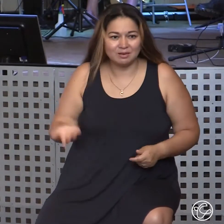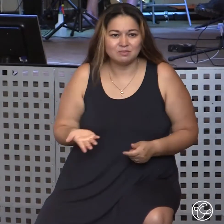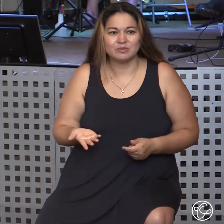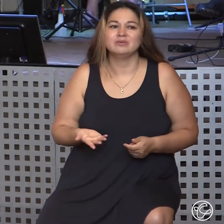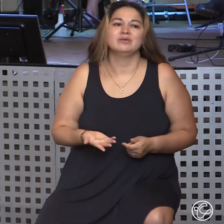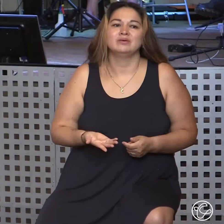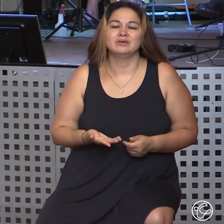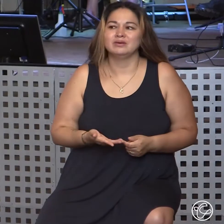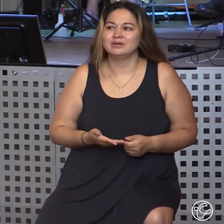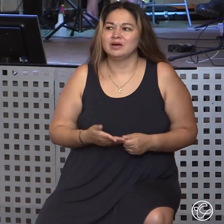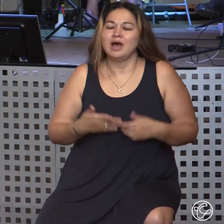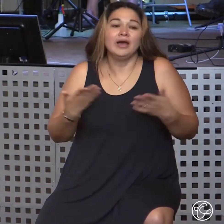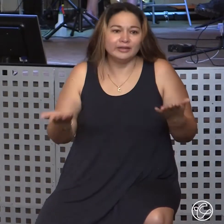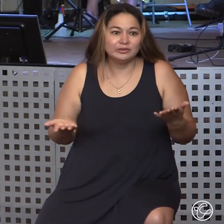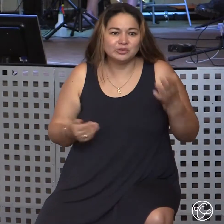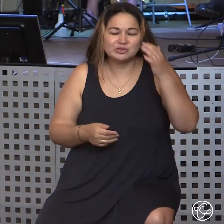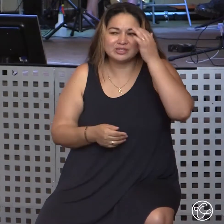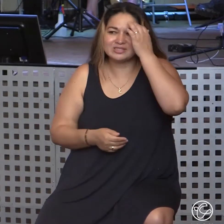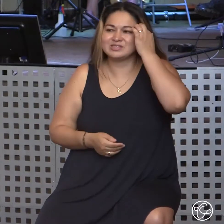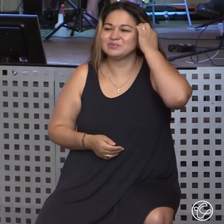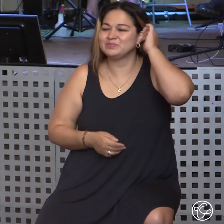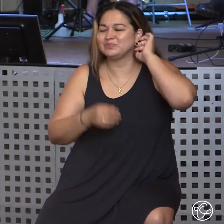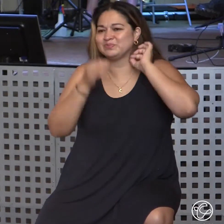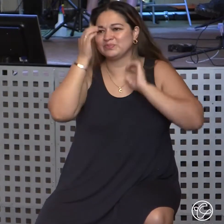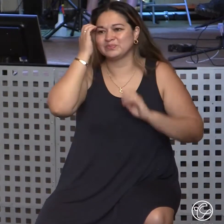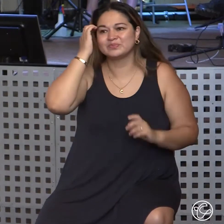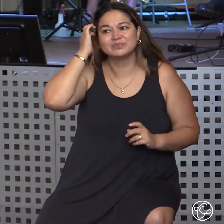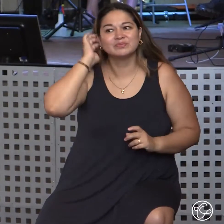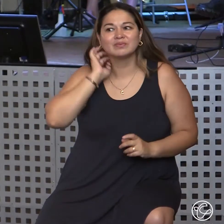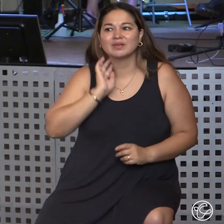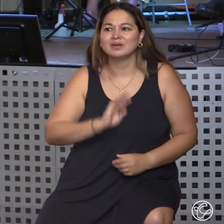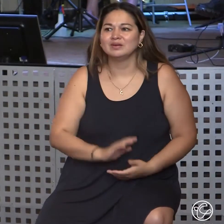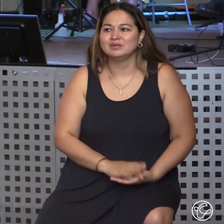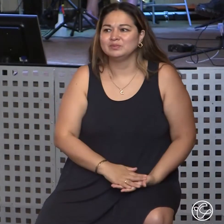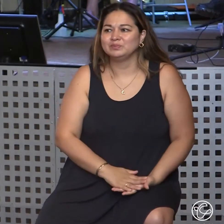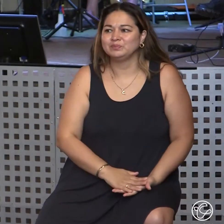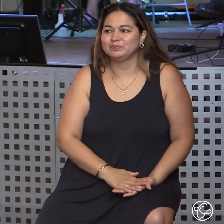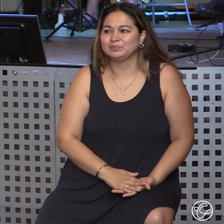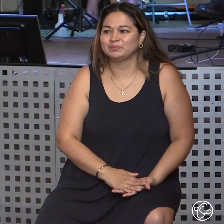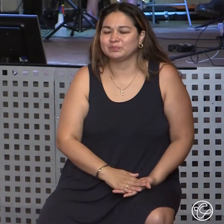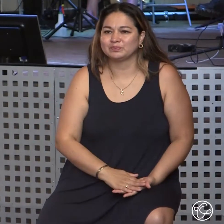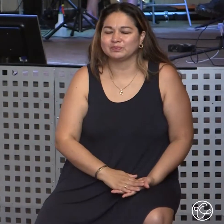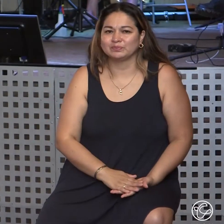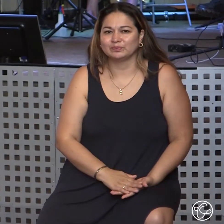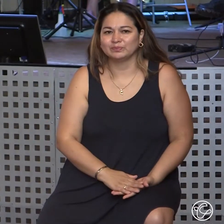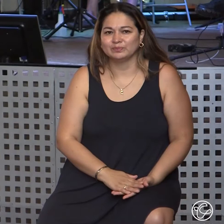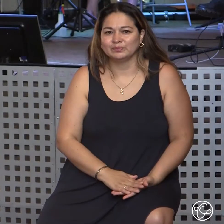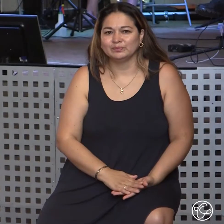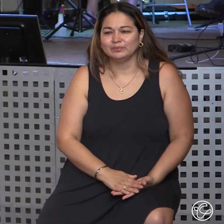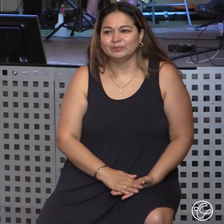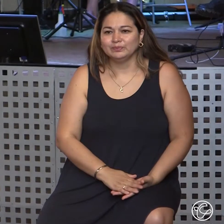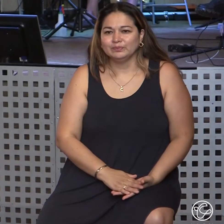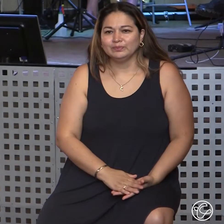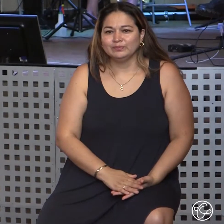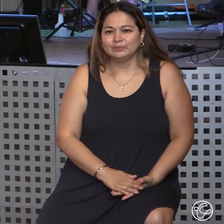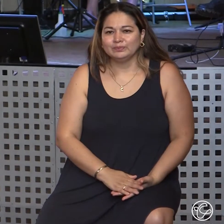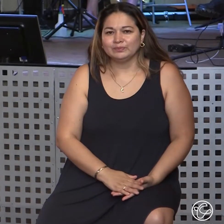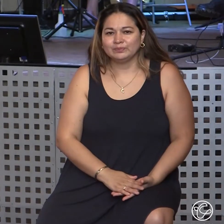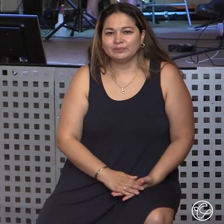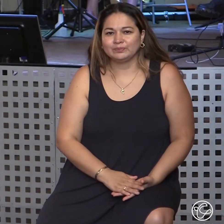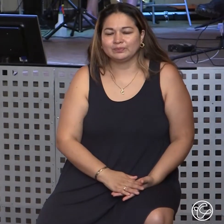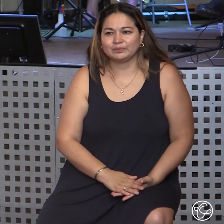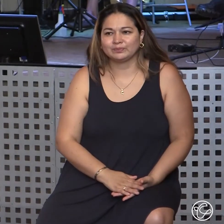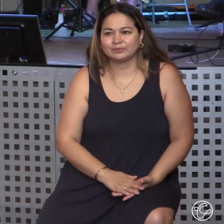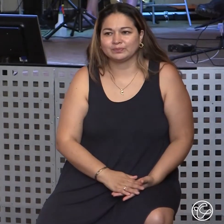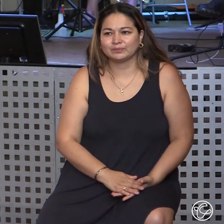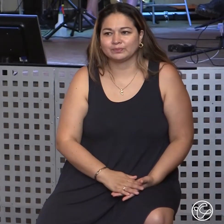así, a lo bruto. No de vez en cuando uno, que eso está bien, gracias a Dios por ello. Pero no, de forma constante, como se ve en la vida de Jesús. ¿Tú has visto la